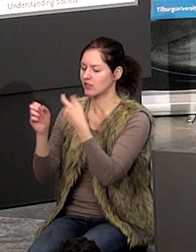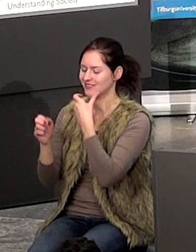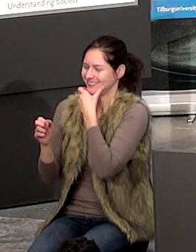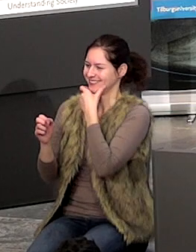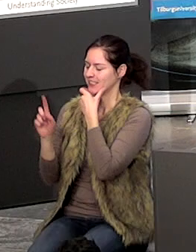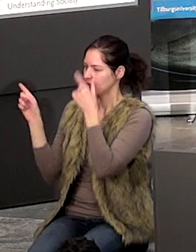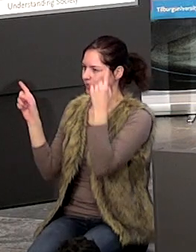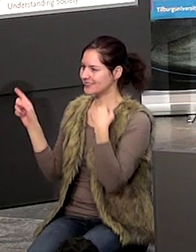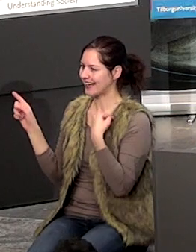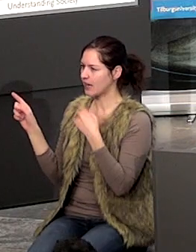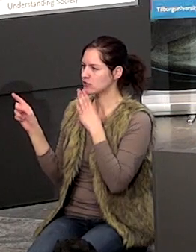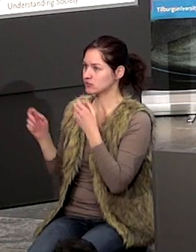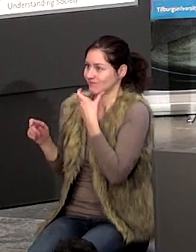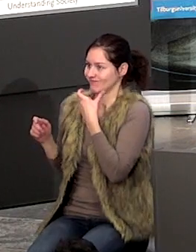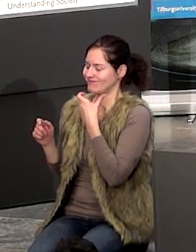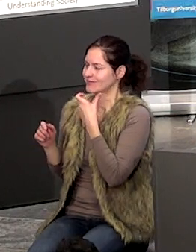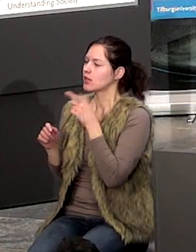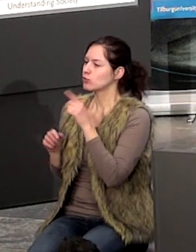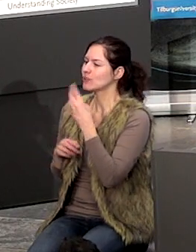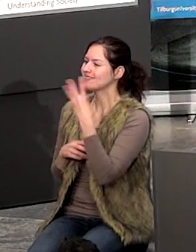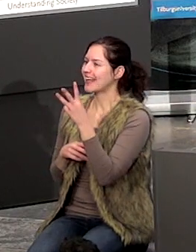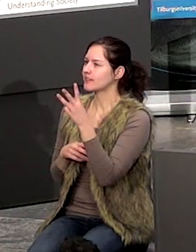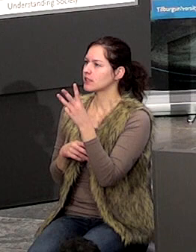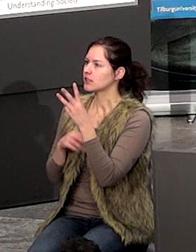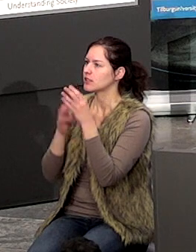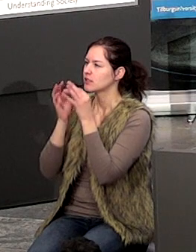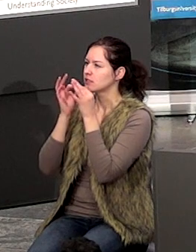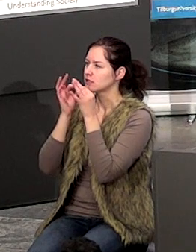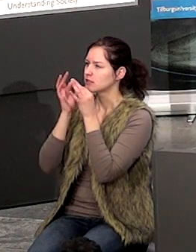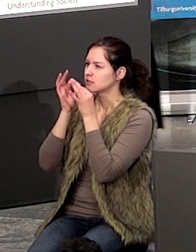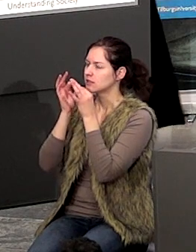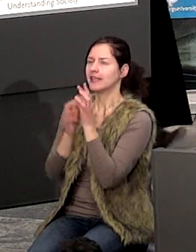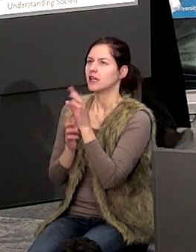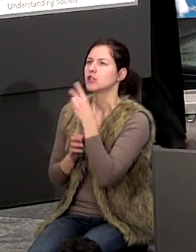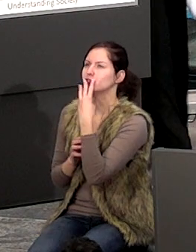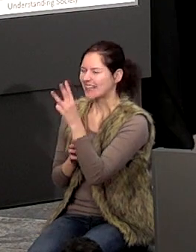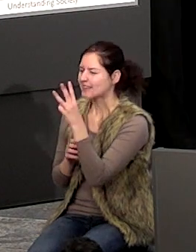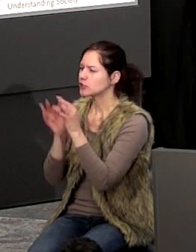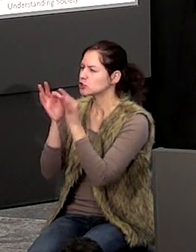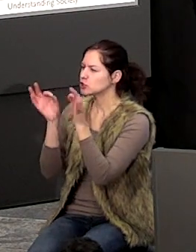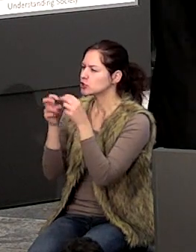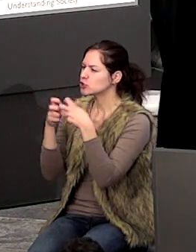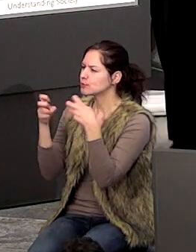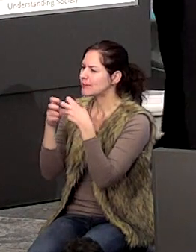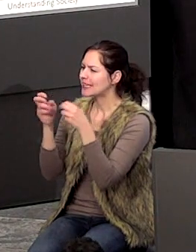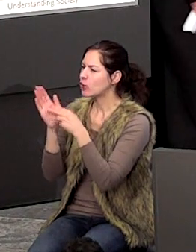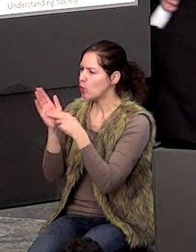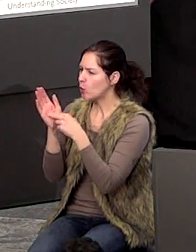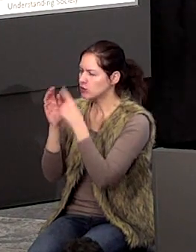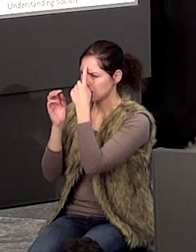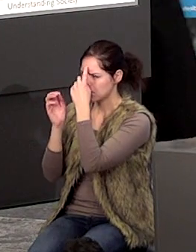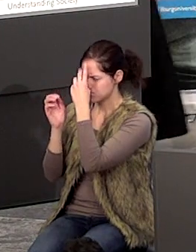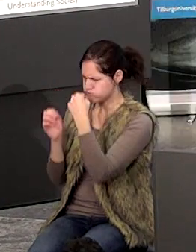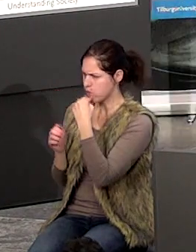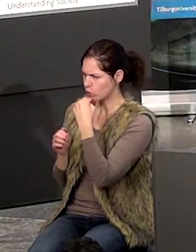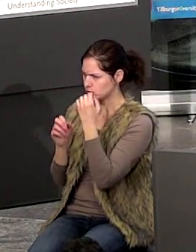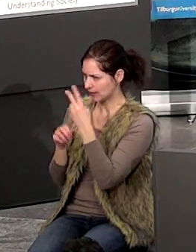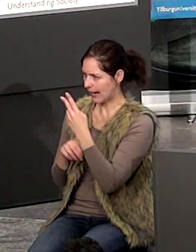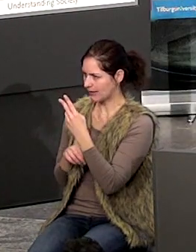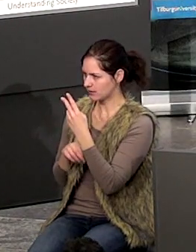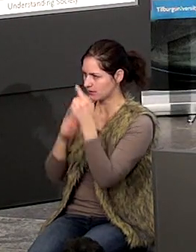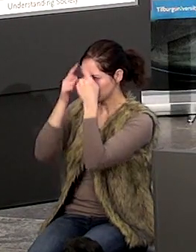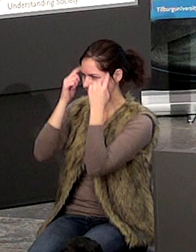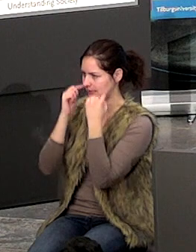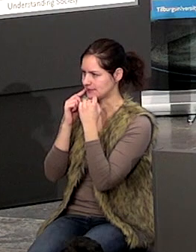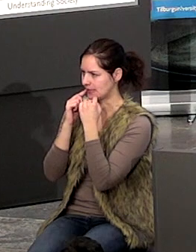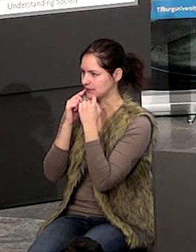iets van 30 spieren gebruikt om te glimlachen. Nee, 30 om boos te kijken en maar 2 om te glimlachen. Dus daarom is het slimmer om te glimlachen. Maar we